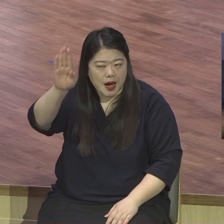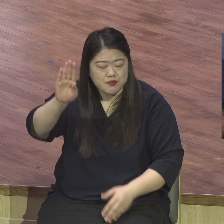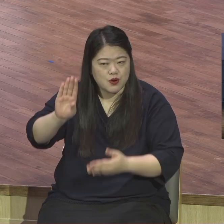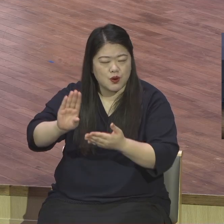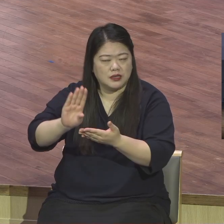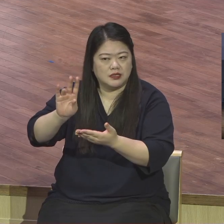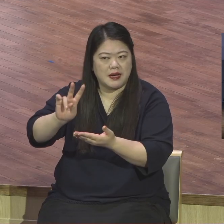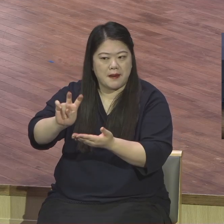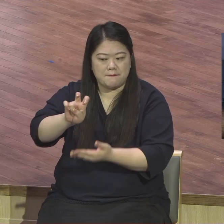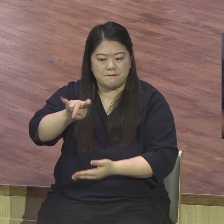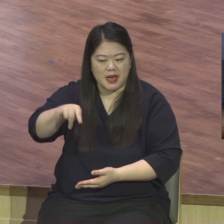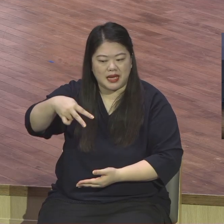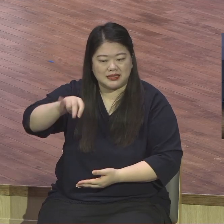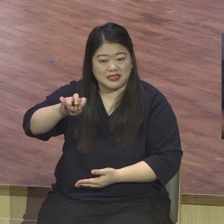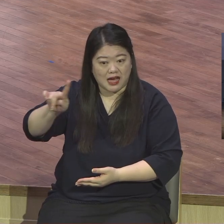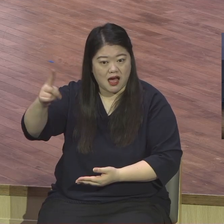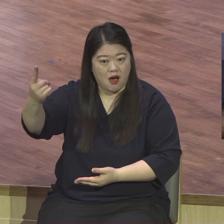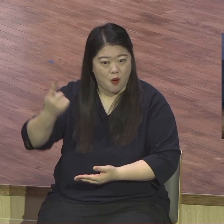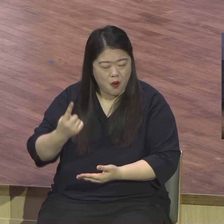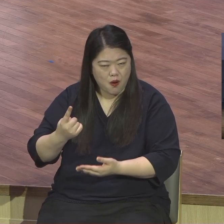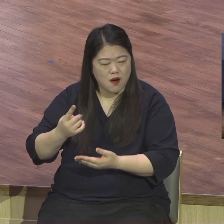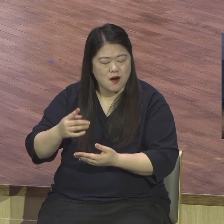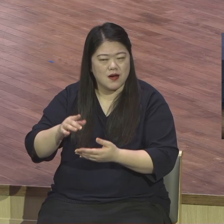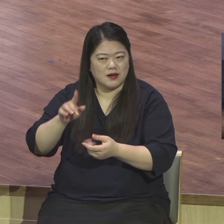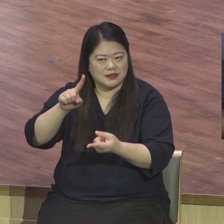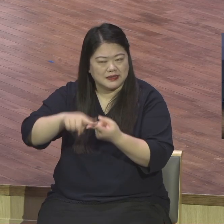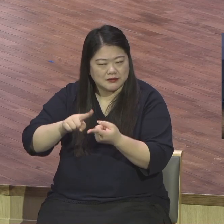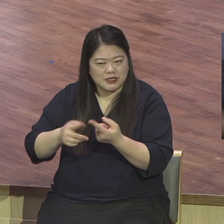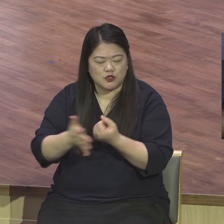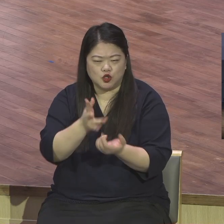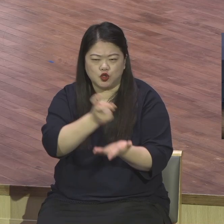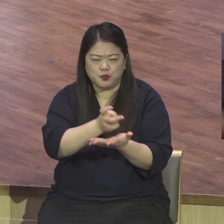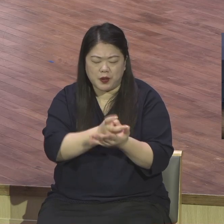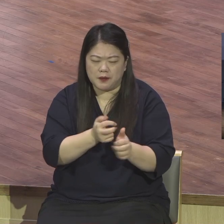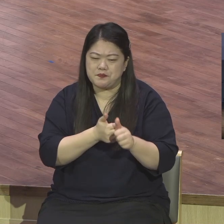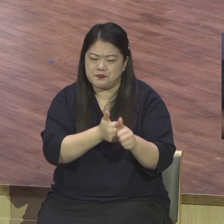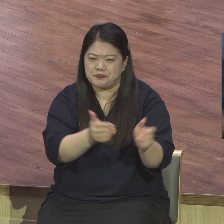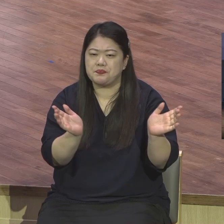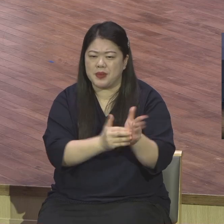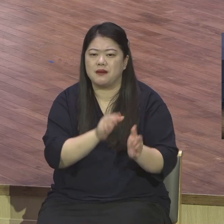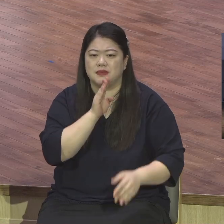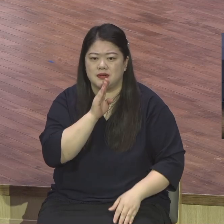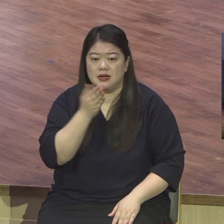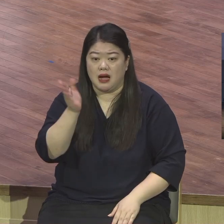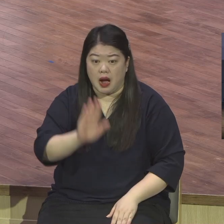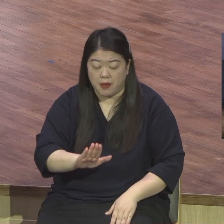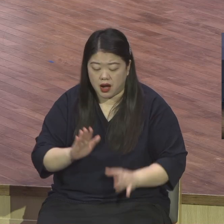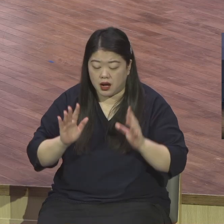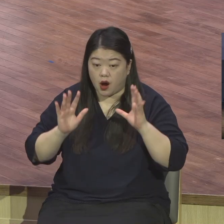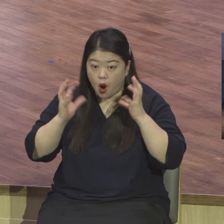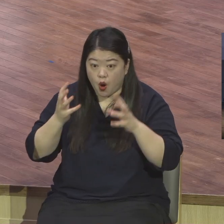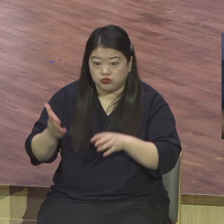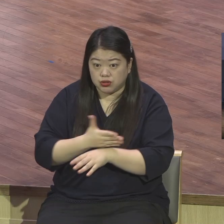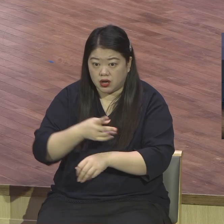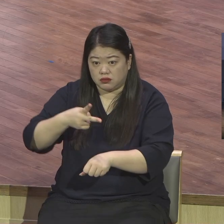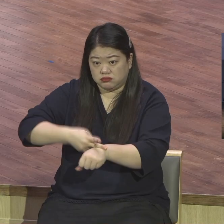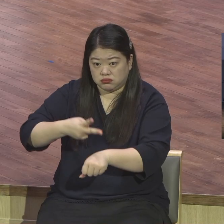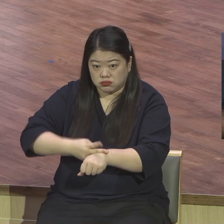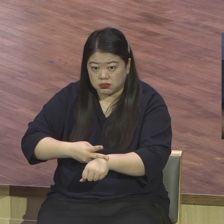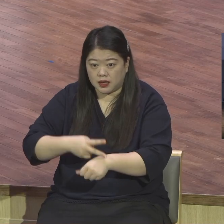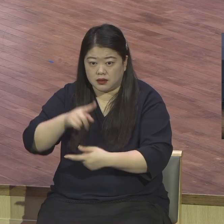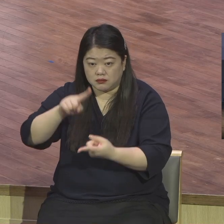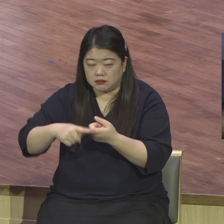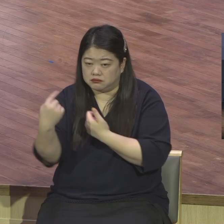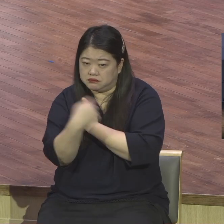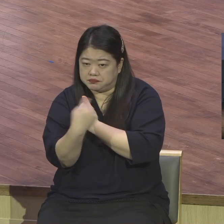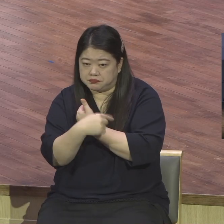이같이 율법이 우리를 그리스도께로 인도한 초등교사가 되어 우리로 하여금 믿음으로 말미암아 어렵다함을